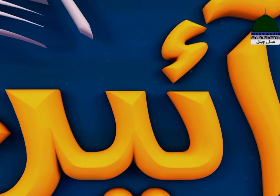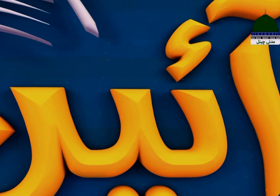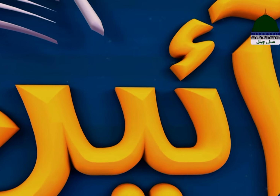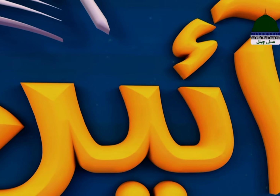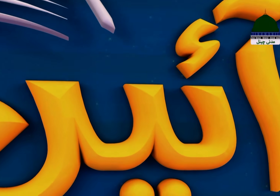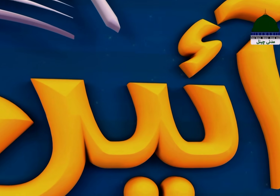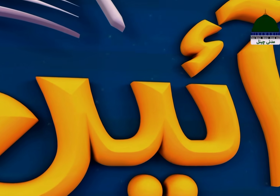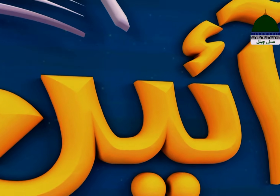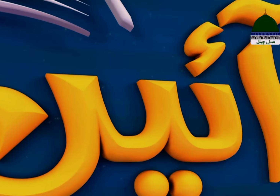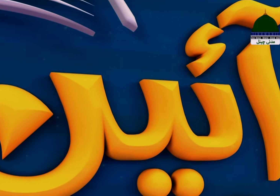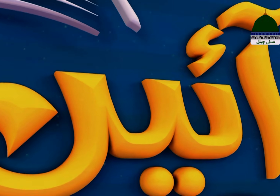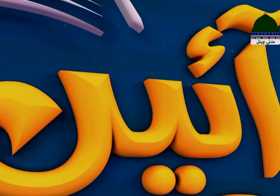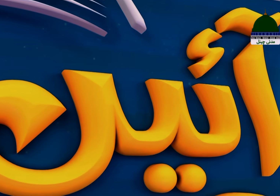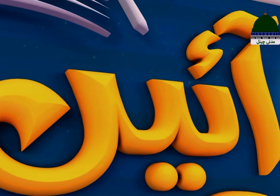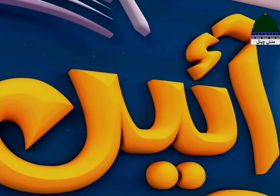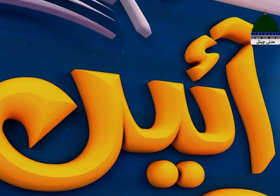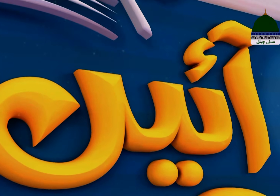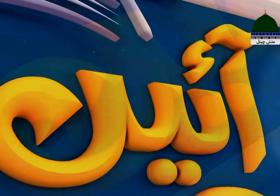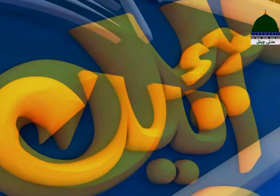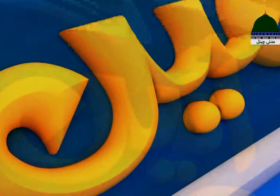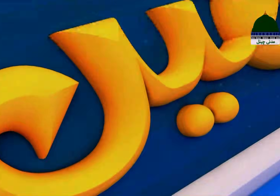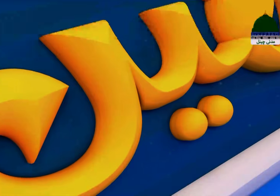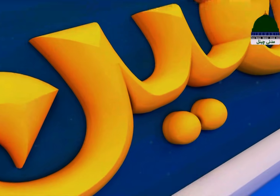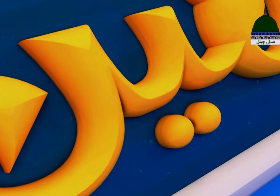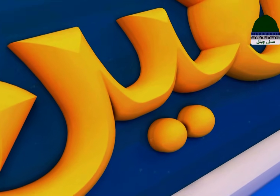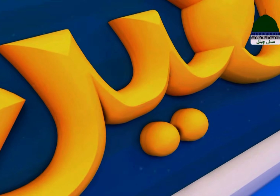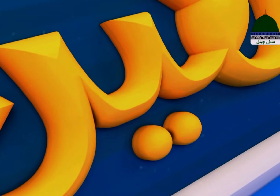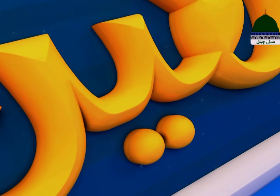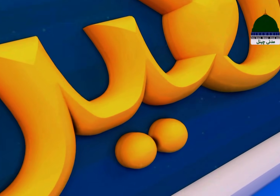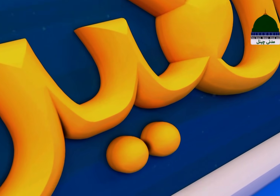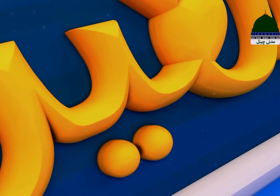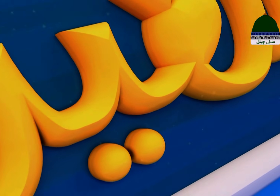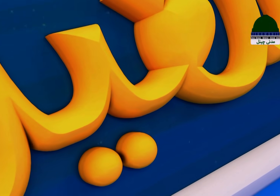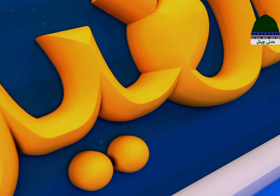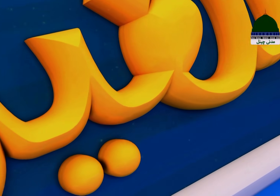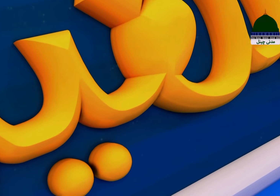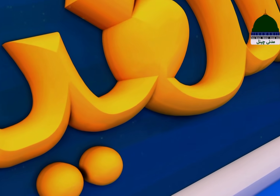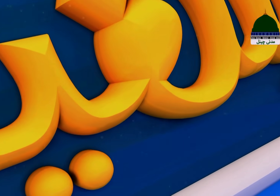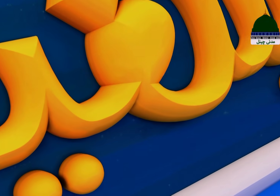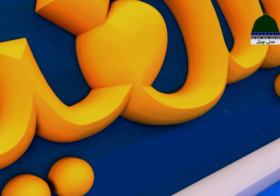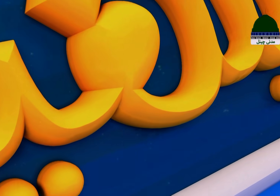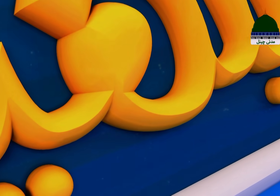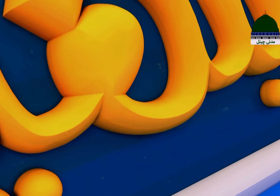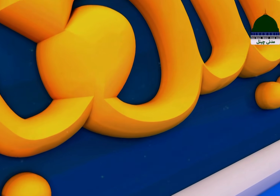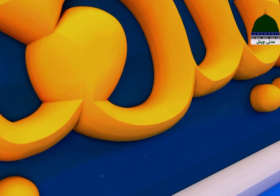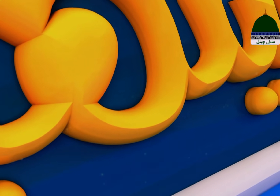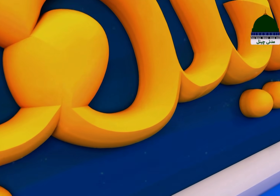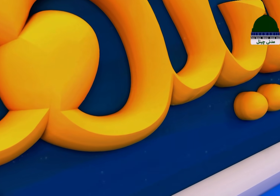सीखें, आए कुछ सीखें। सुन्नते आदाब का है